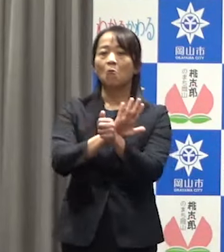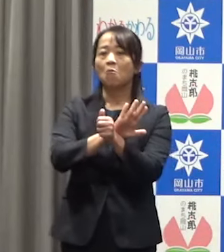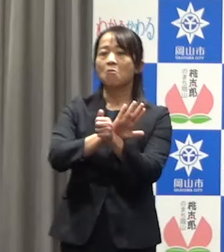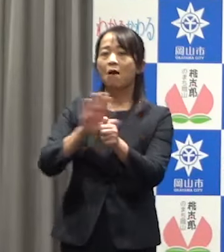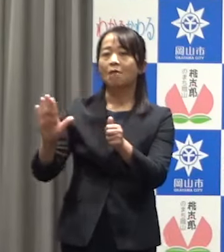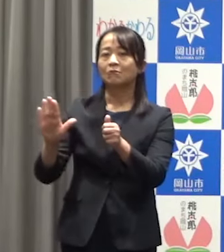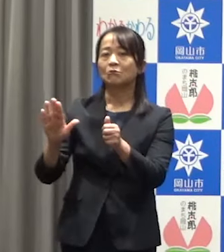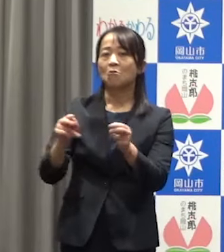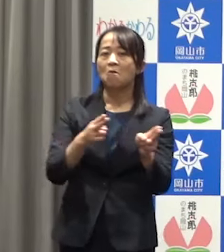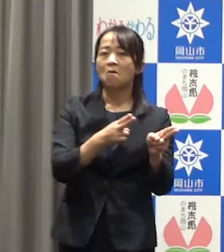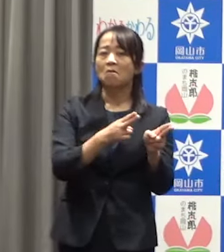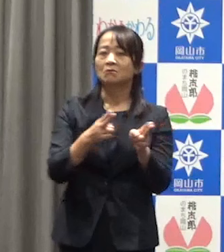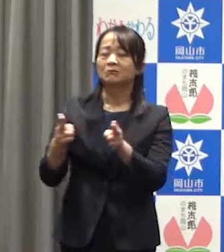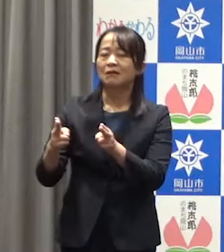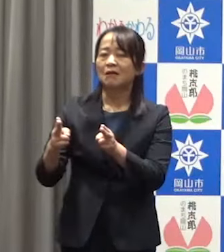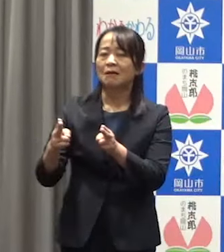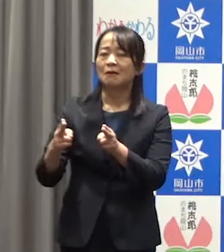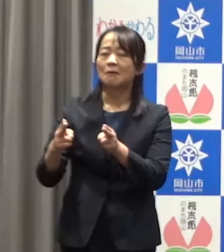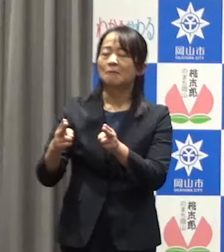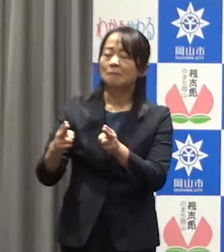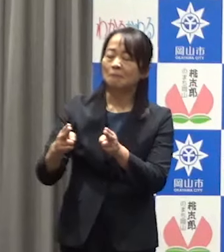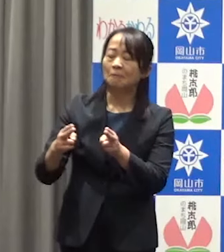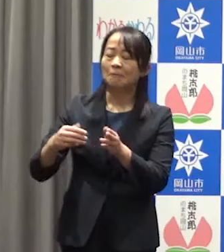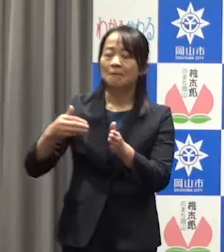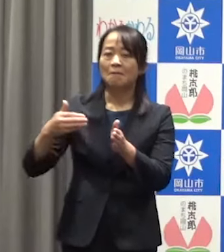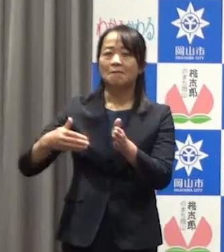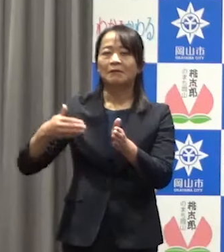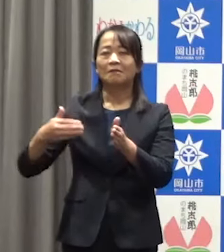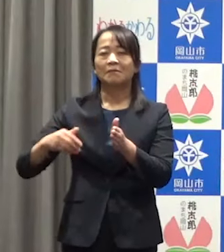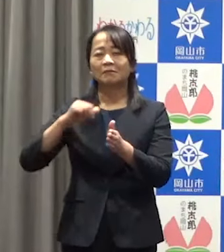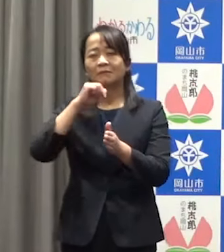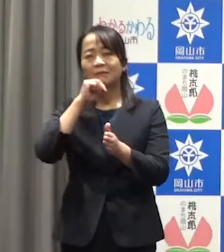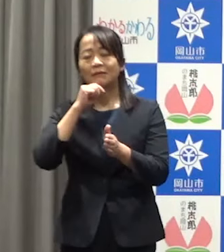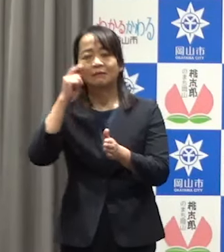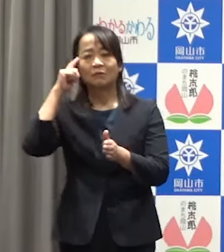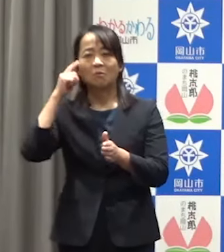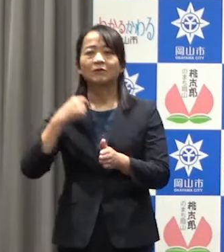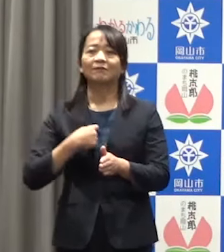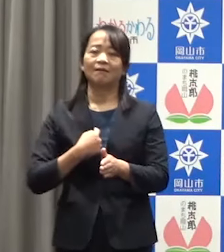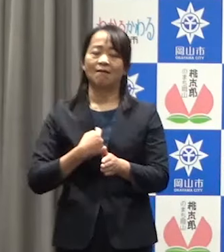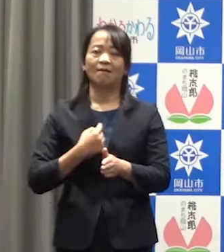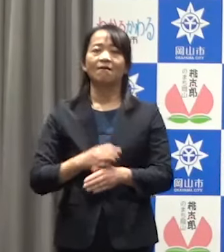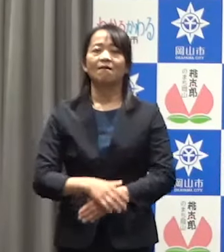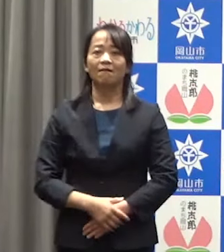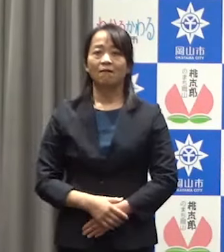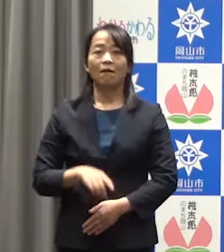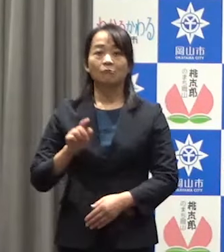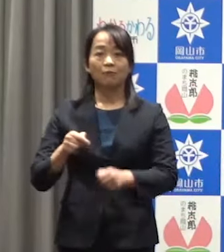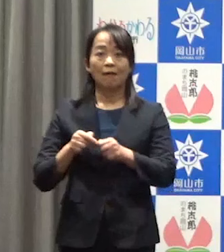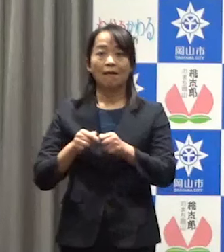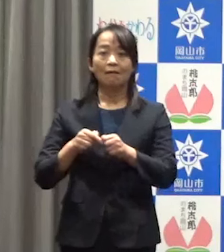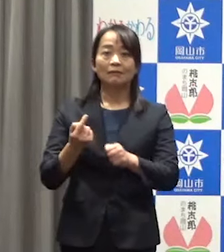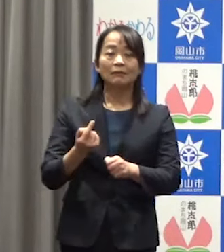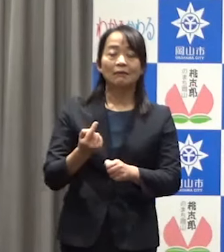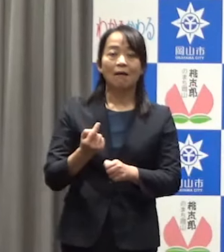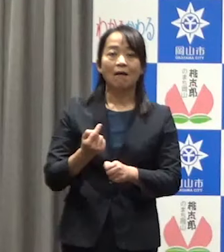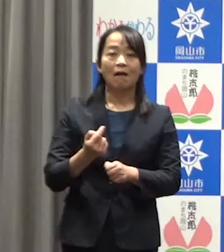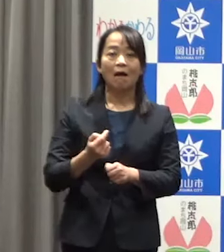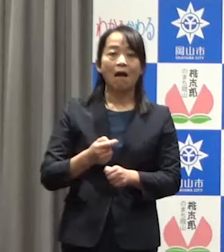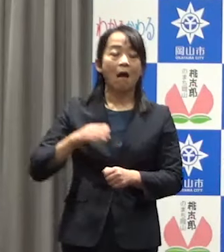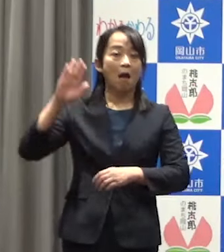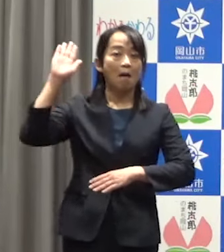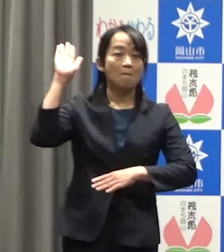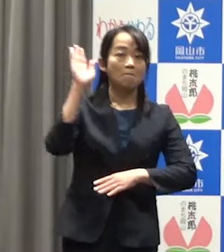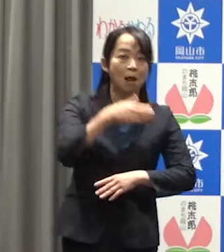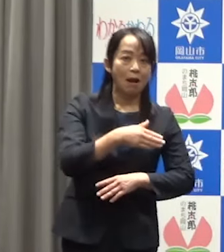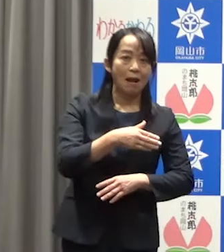できてないというとこからスタートはしたんですが、まあ、それからB リーグ、V リーグが基準を